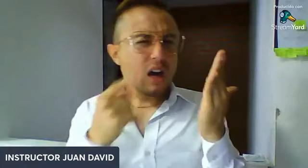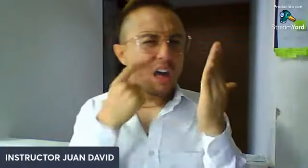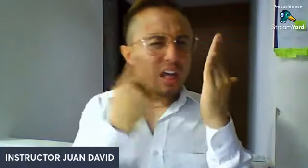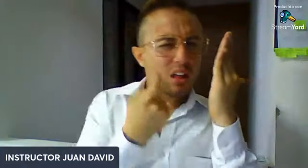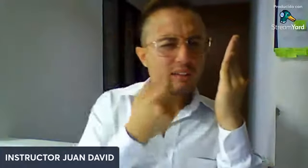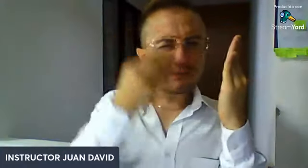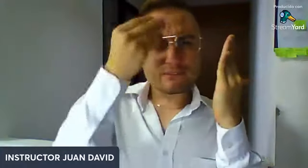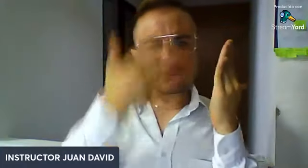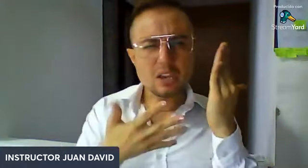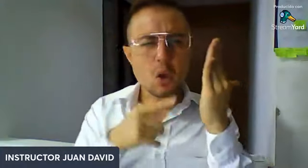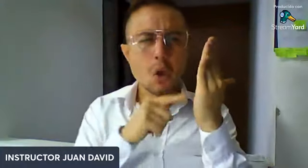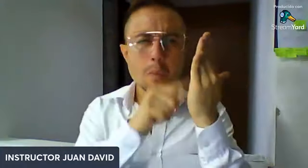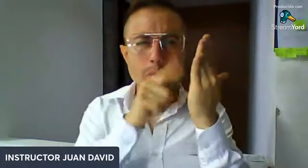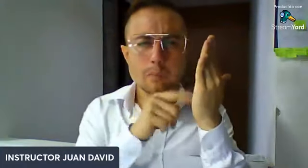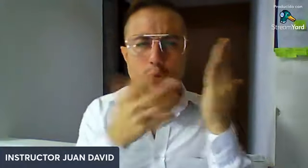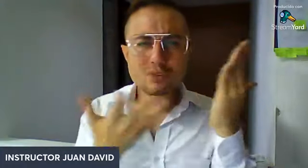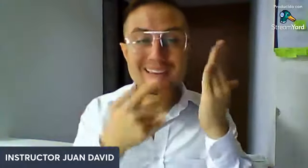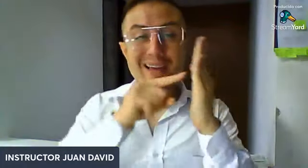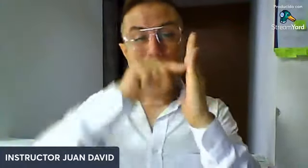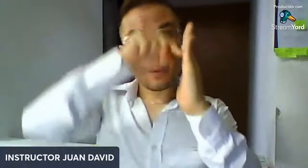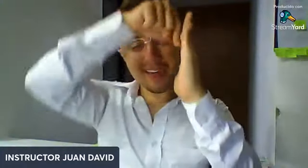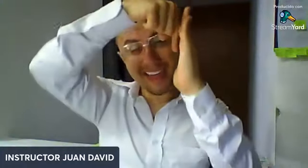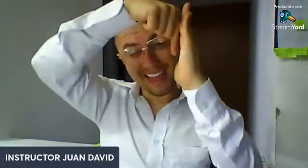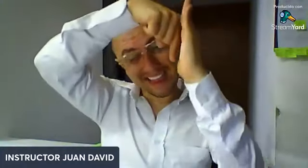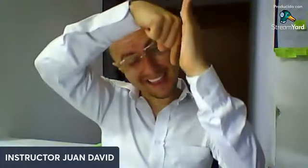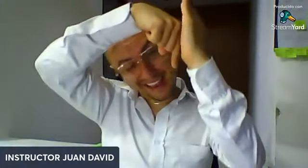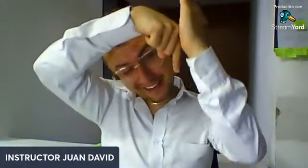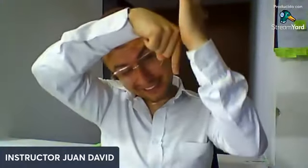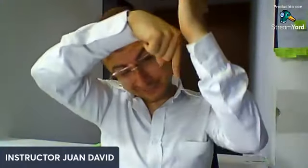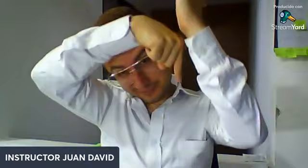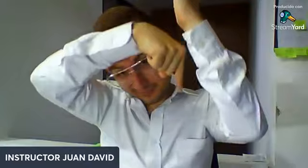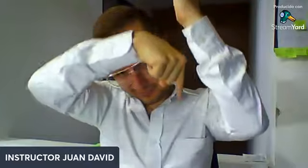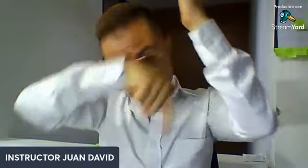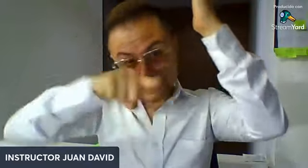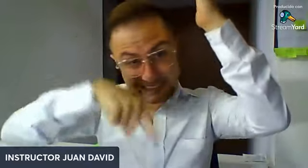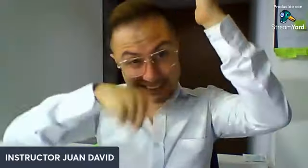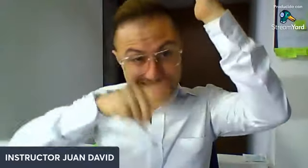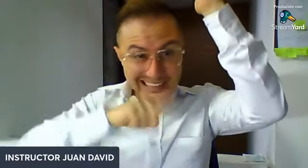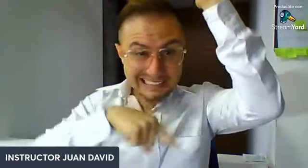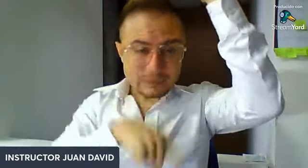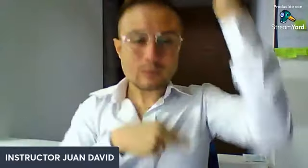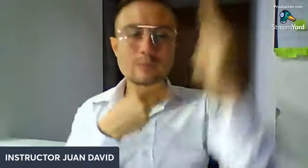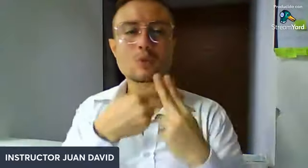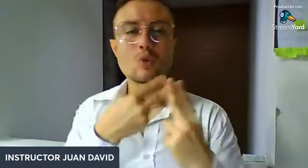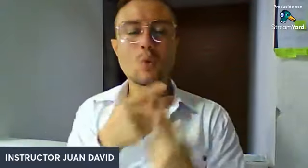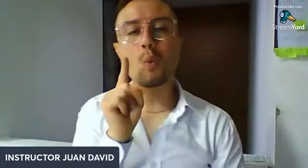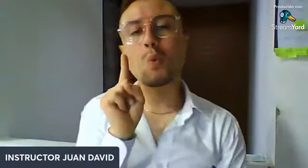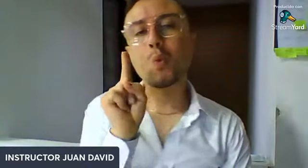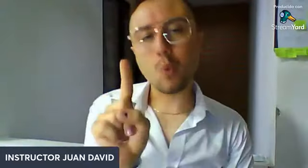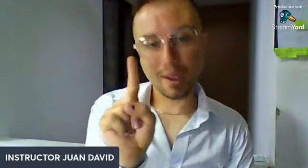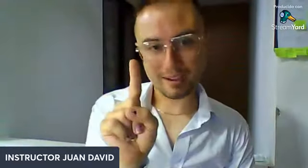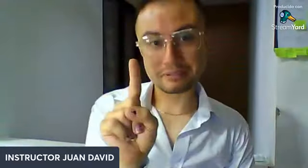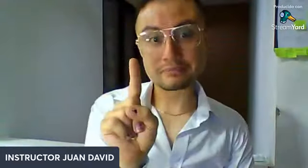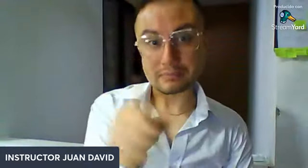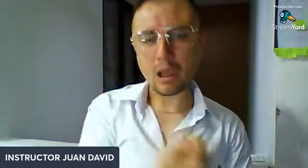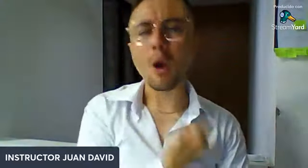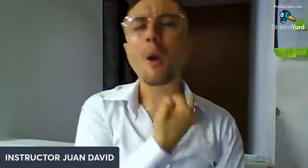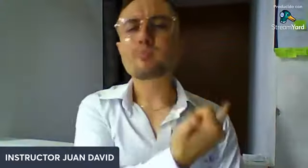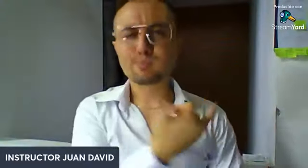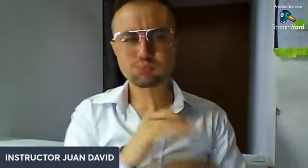hasta la sesión de hoy, que es nuestra sesión 40. Tú lo puedes buscar aquí en la página de la Casa Museo, en la sesión de los